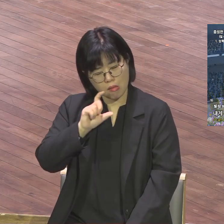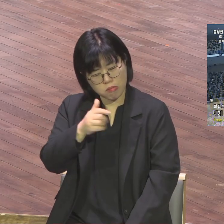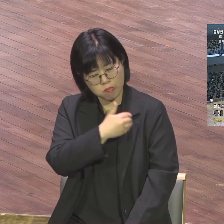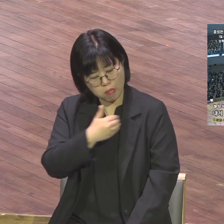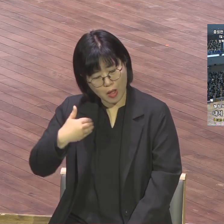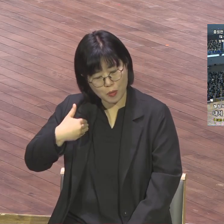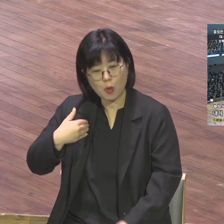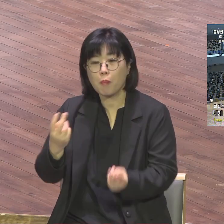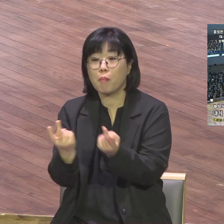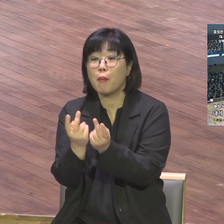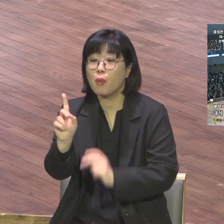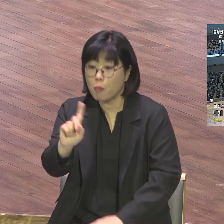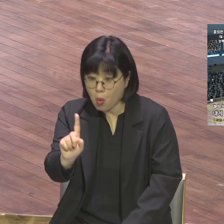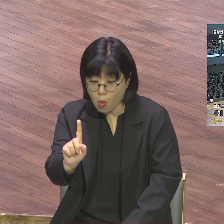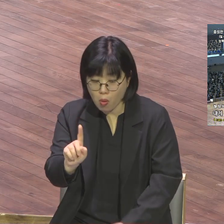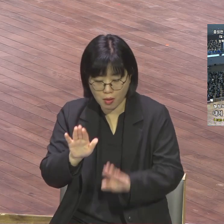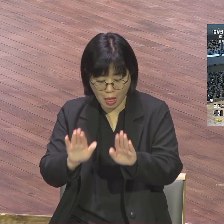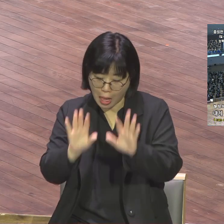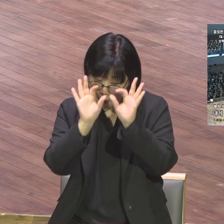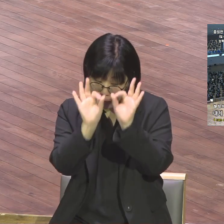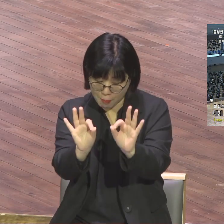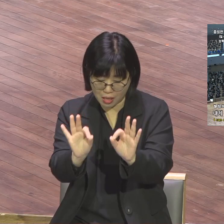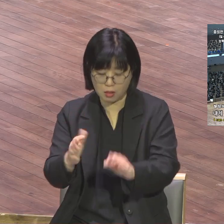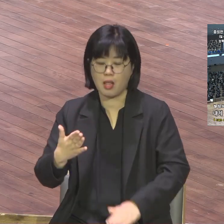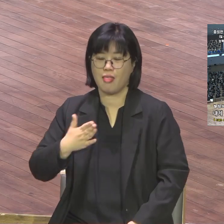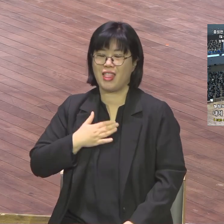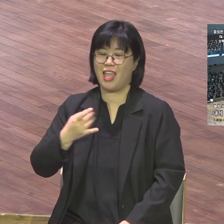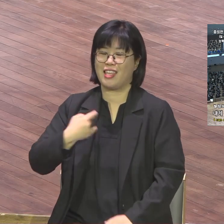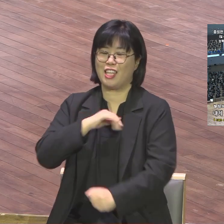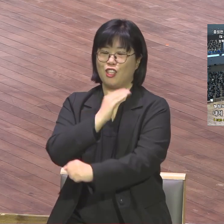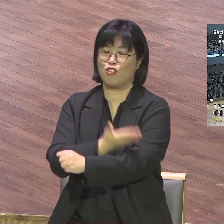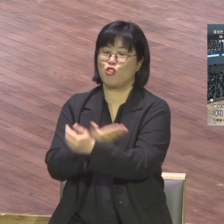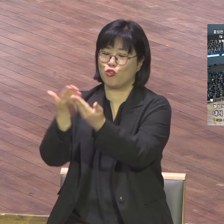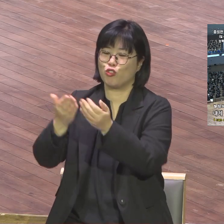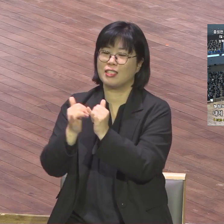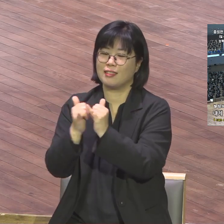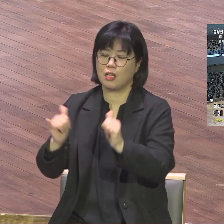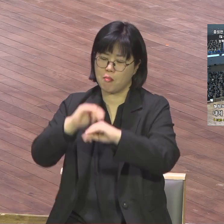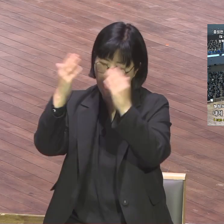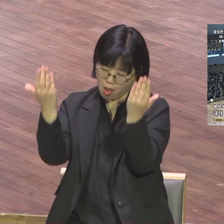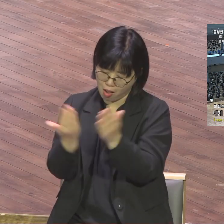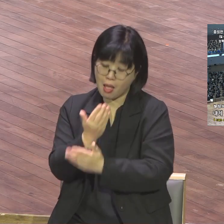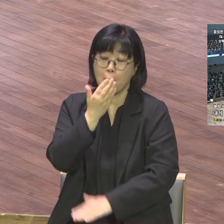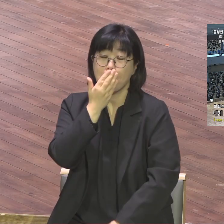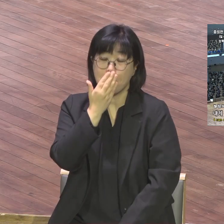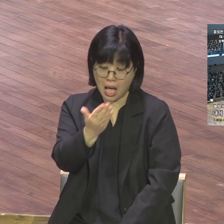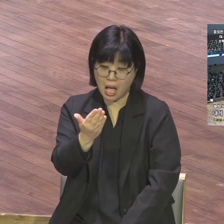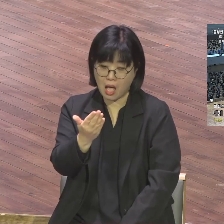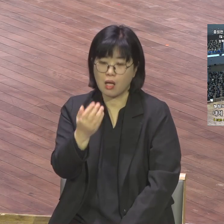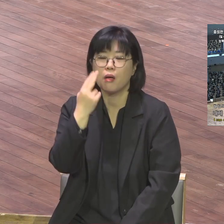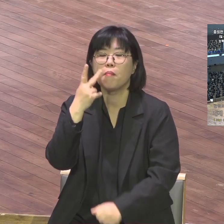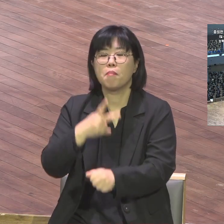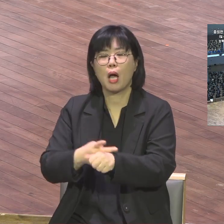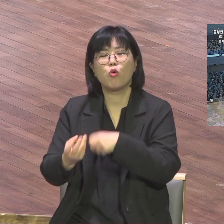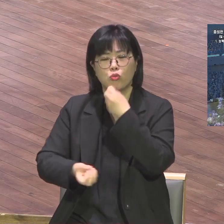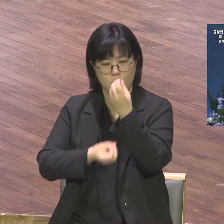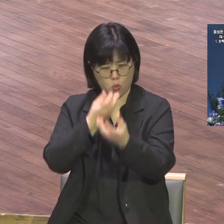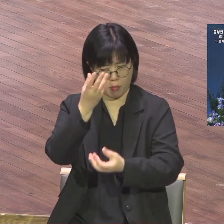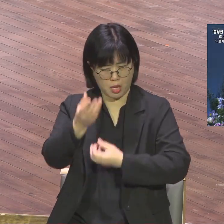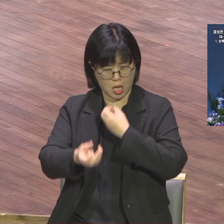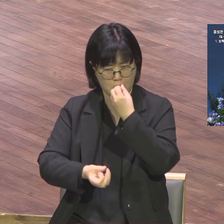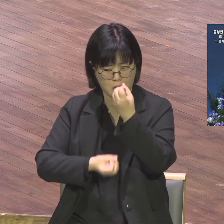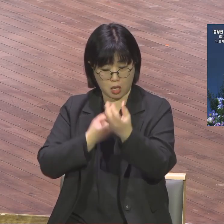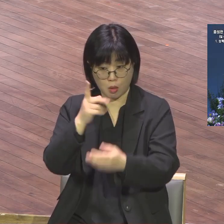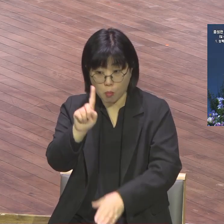내게 능력 주신 자 안에서 내가 모든 것을 할 수 있느니라. 내게 능력 주시는